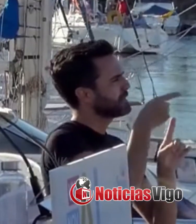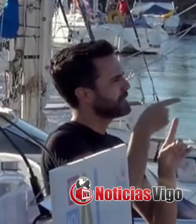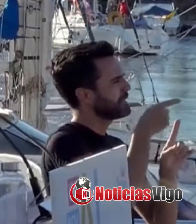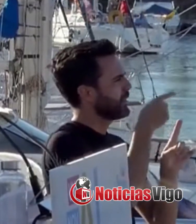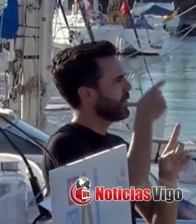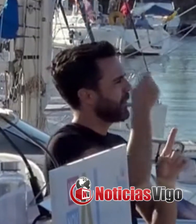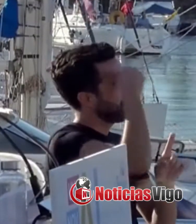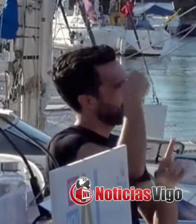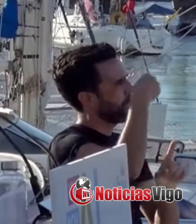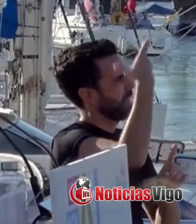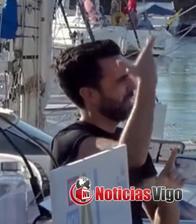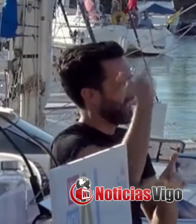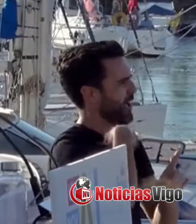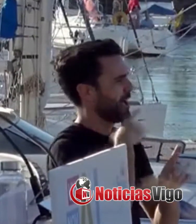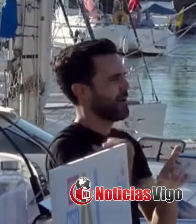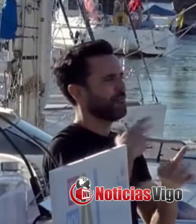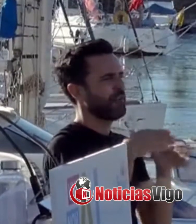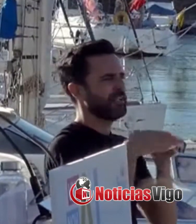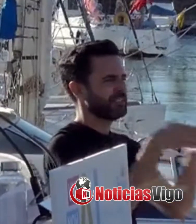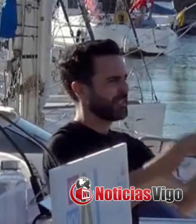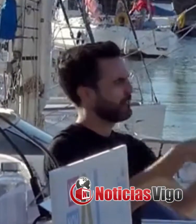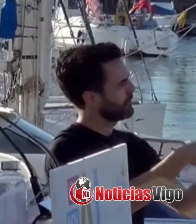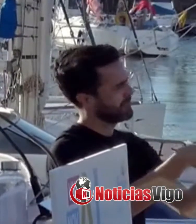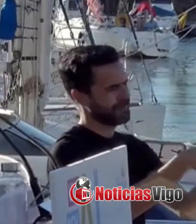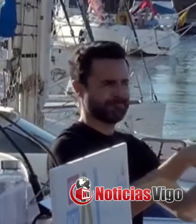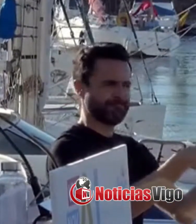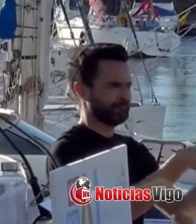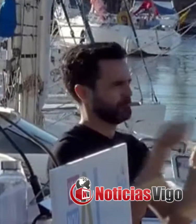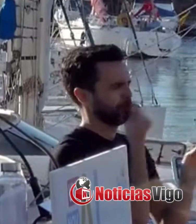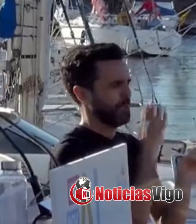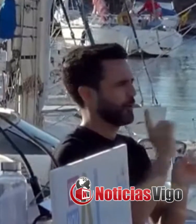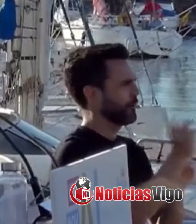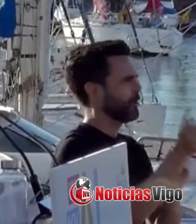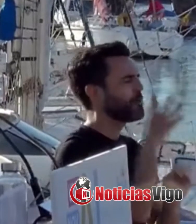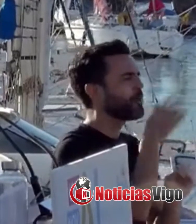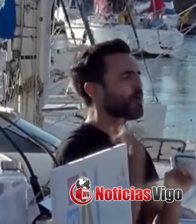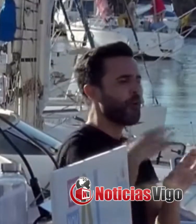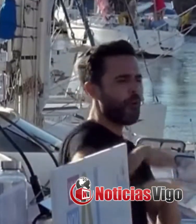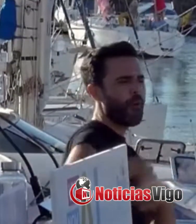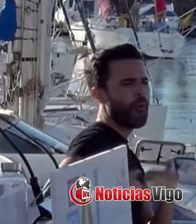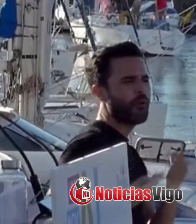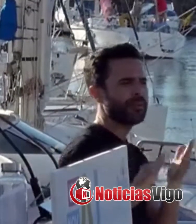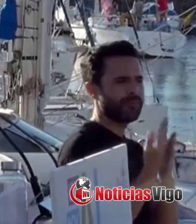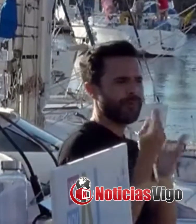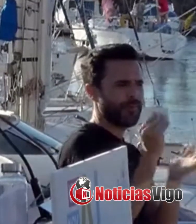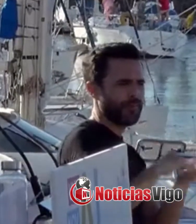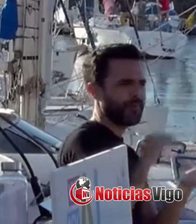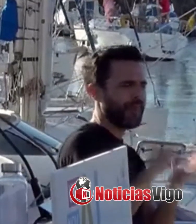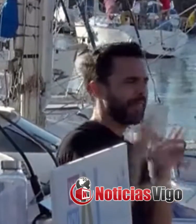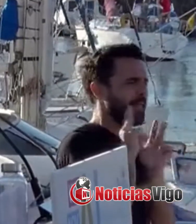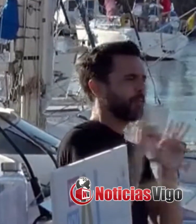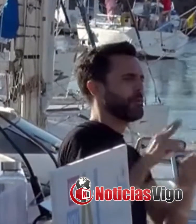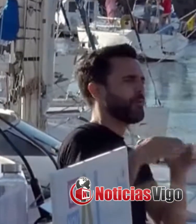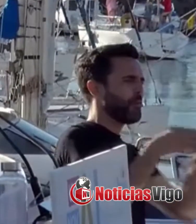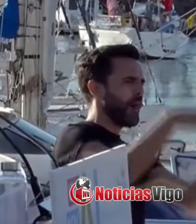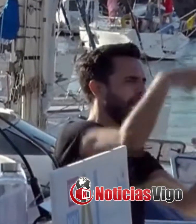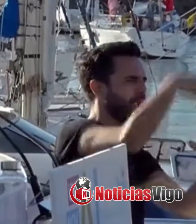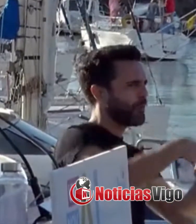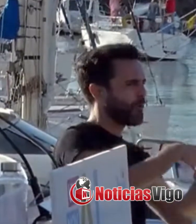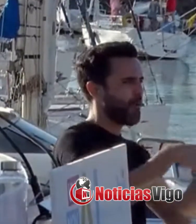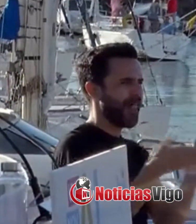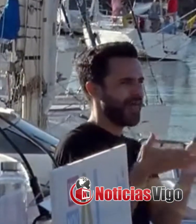metáforas náuticas, porque a única vez que o vimos o temón dun barco non ía precisamente en boas